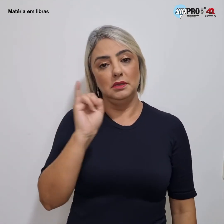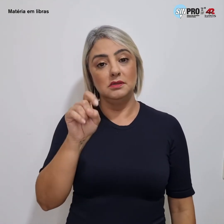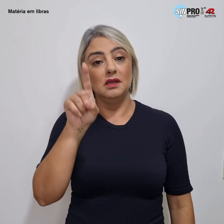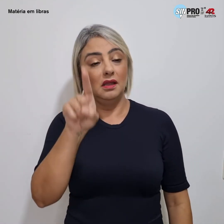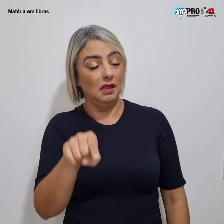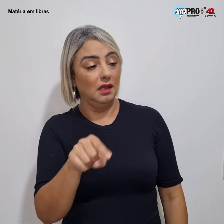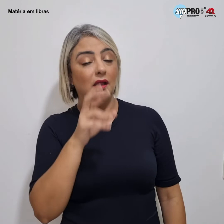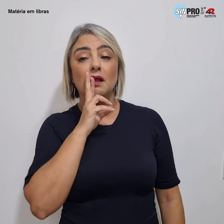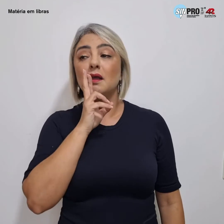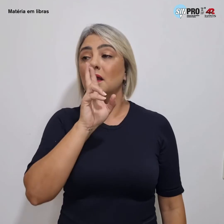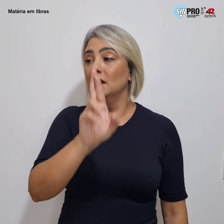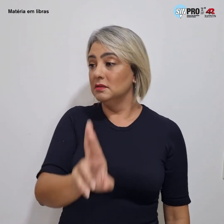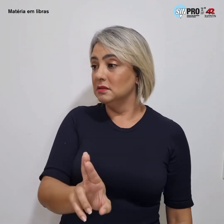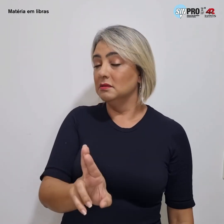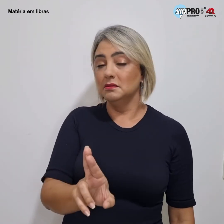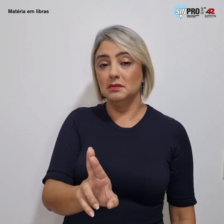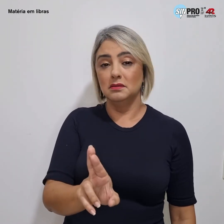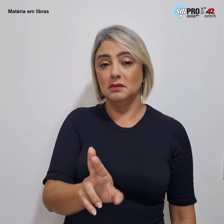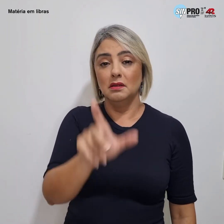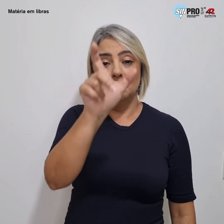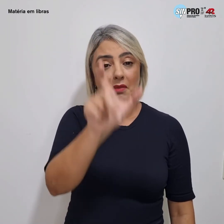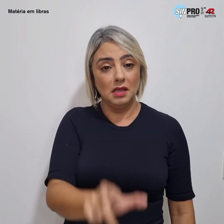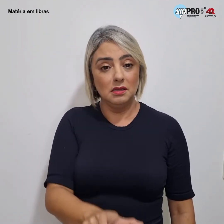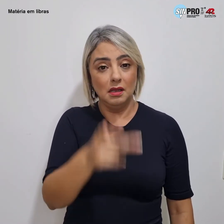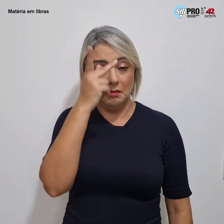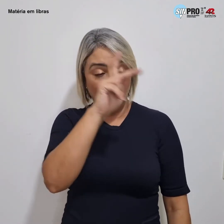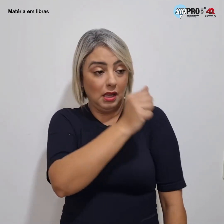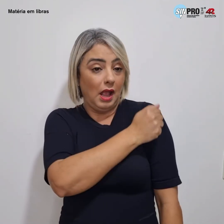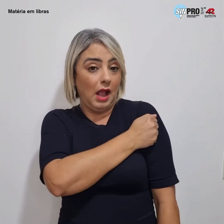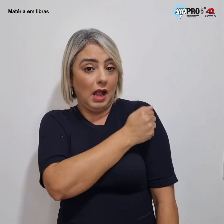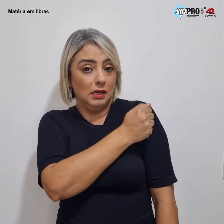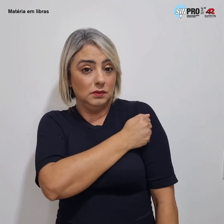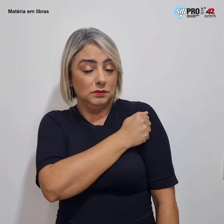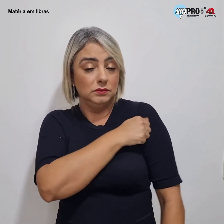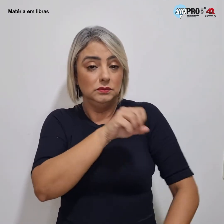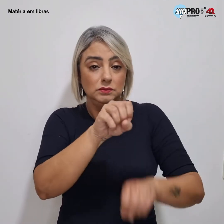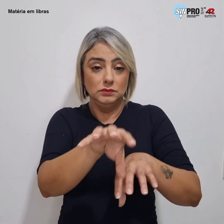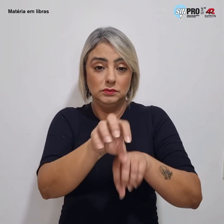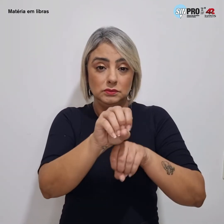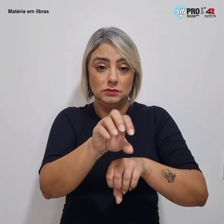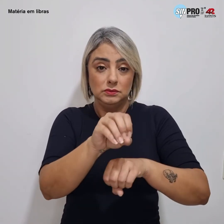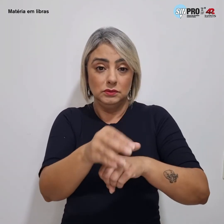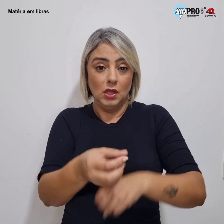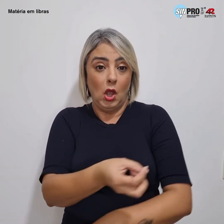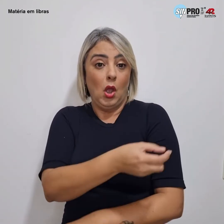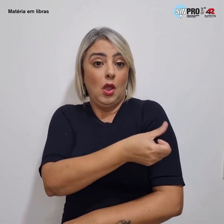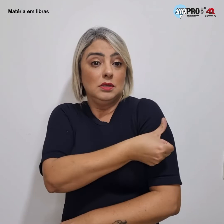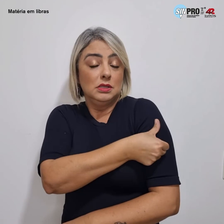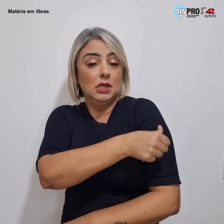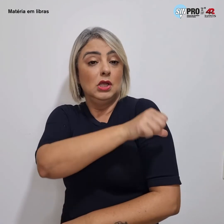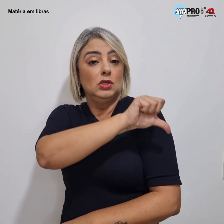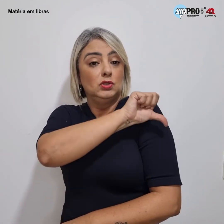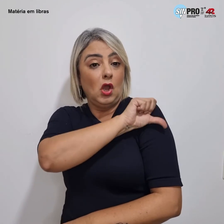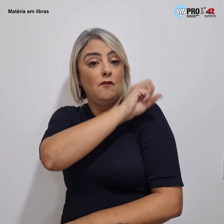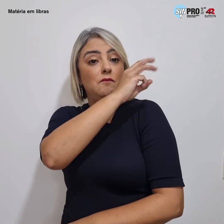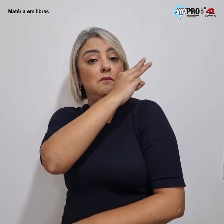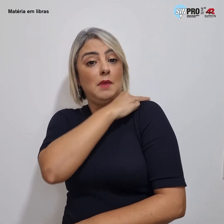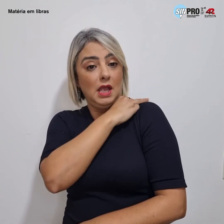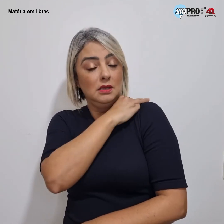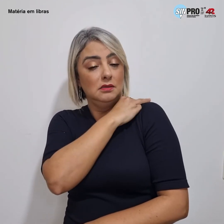importa. Essa é a resposta padrão para que os estudantes do Ensino Fundamental 2 e do Ensino